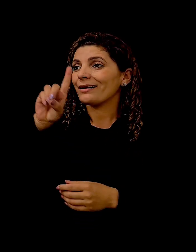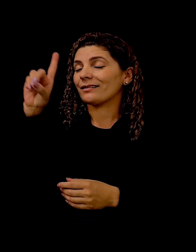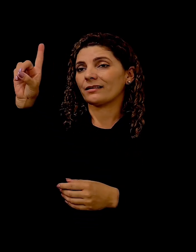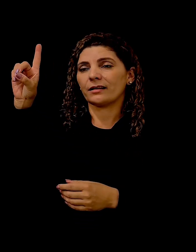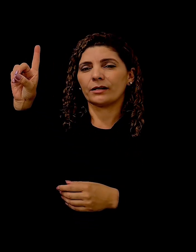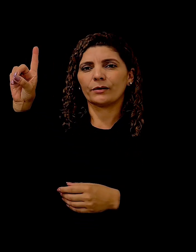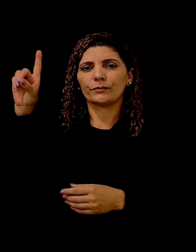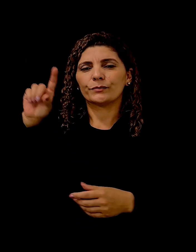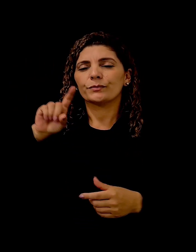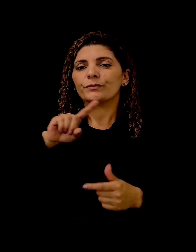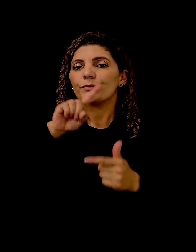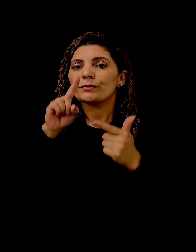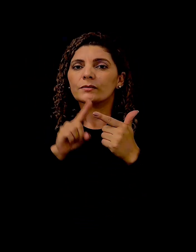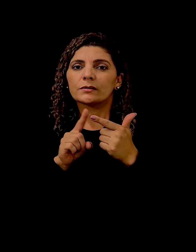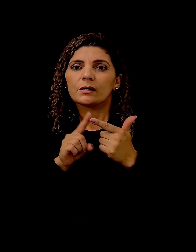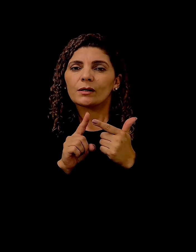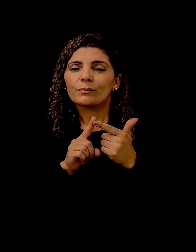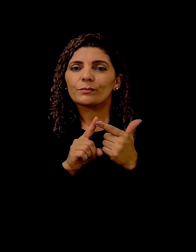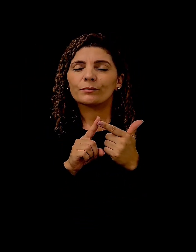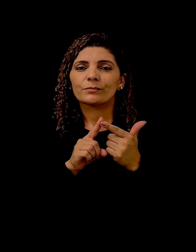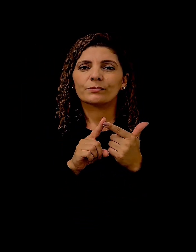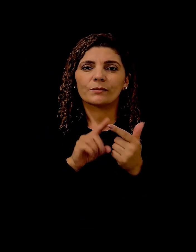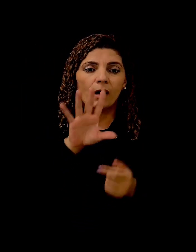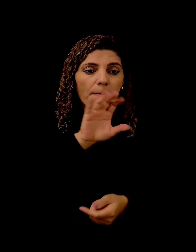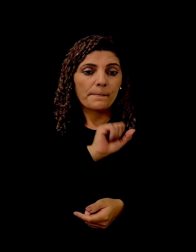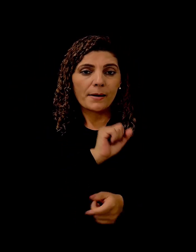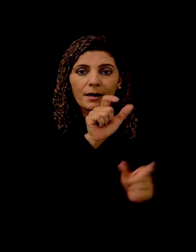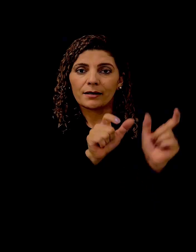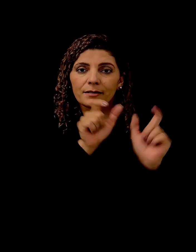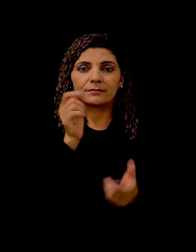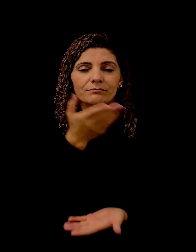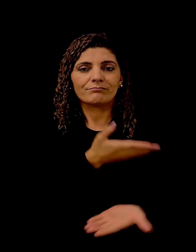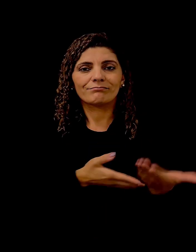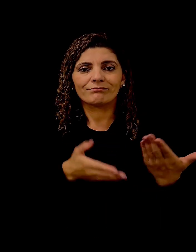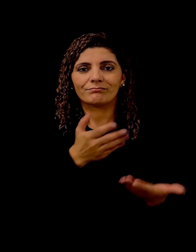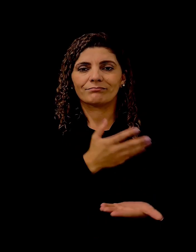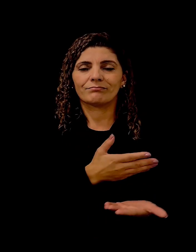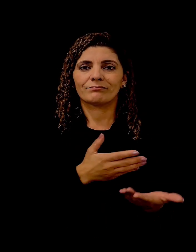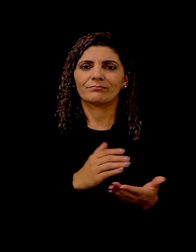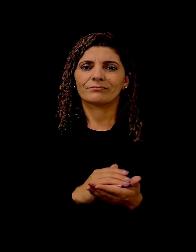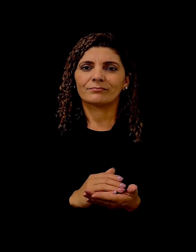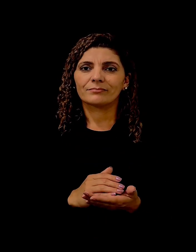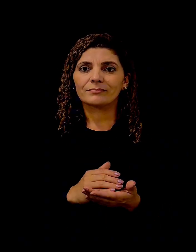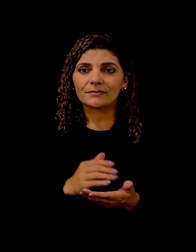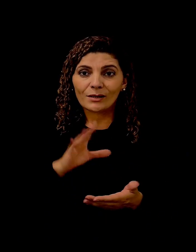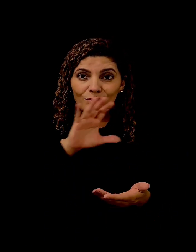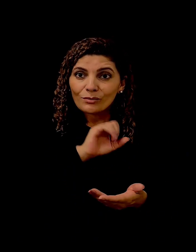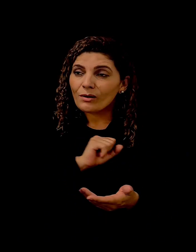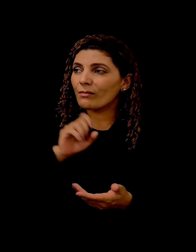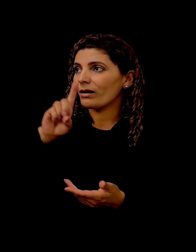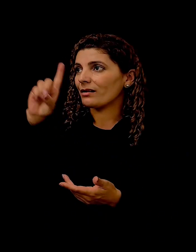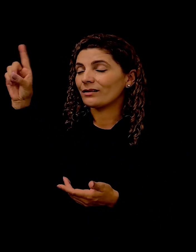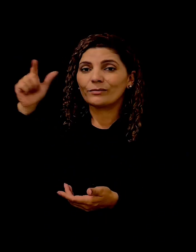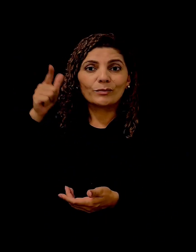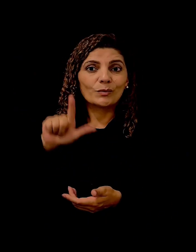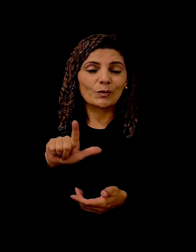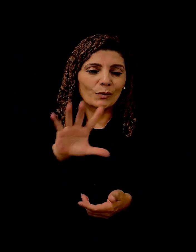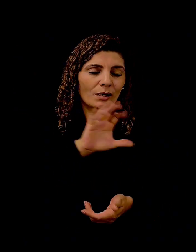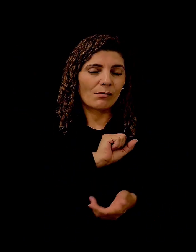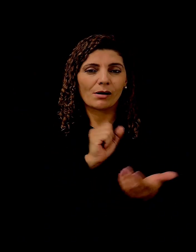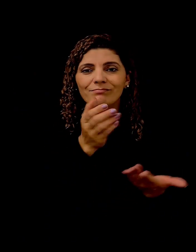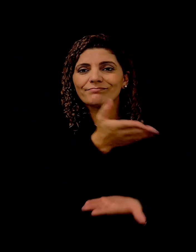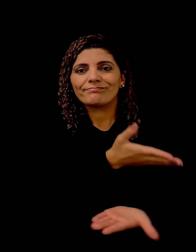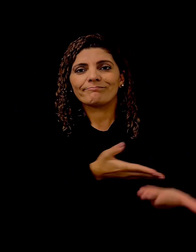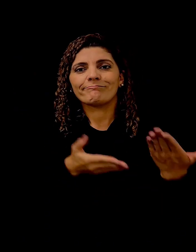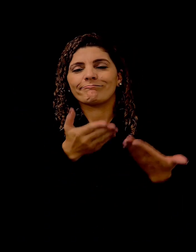próximo como a ti mesmo. Se eu não amo a Deus, como é que eu posso amar o próximo? Não é